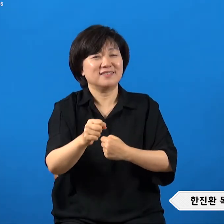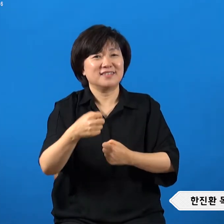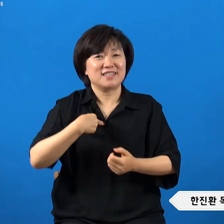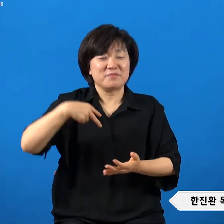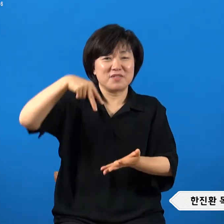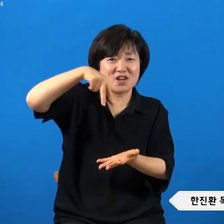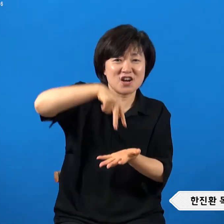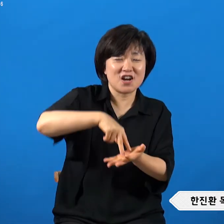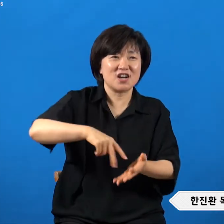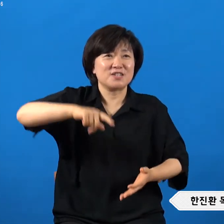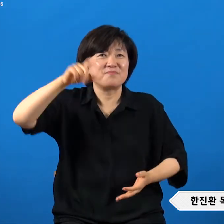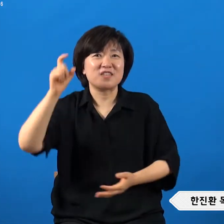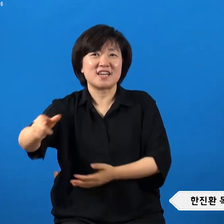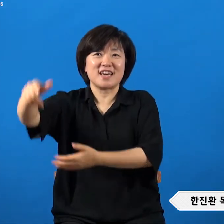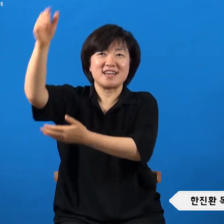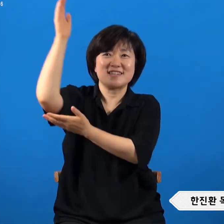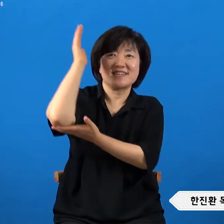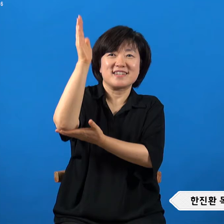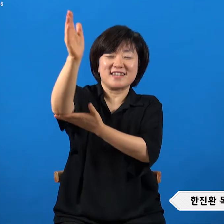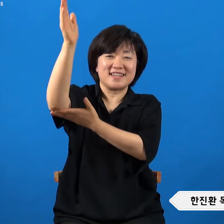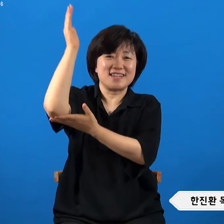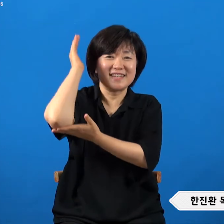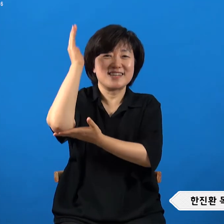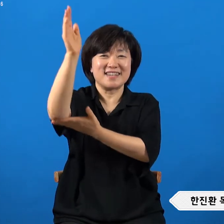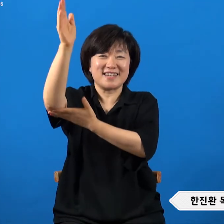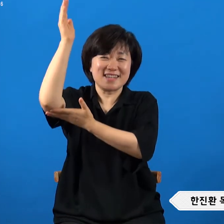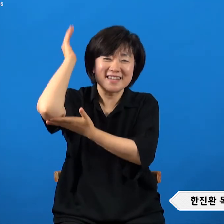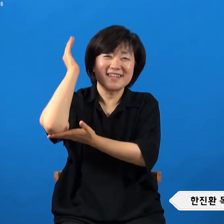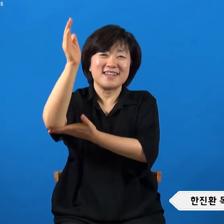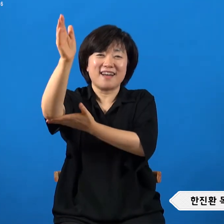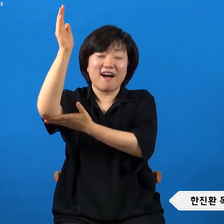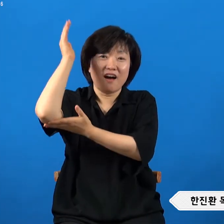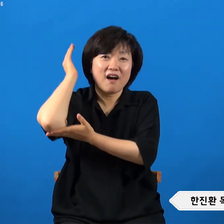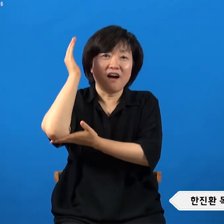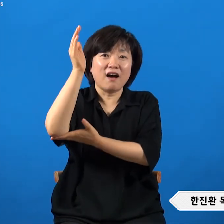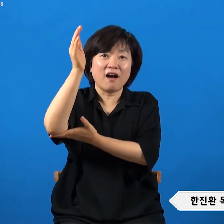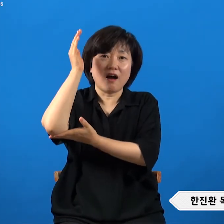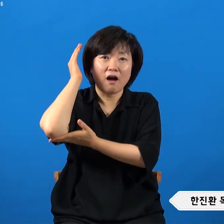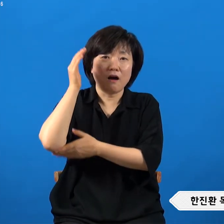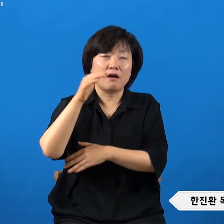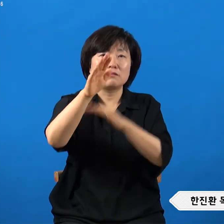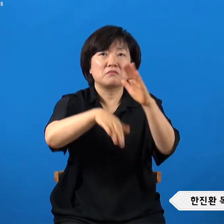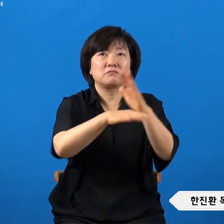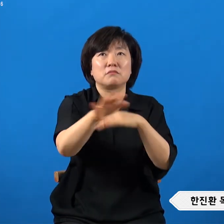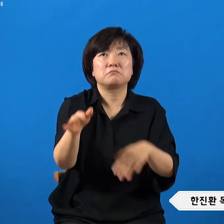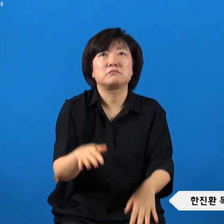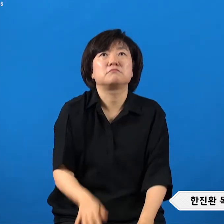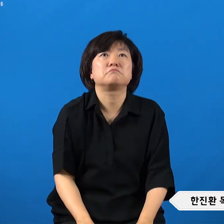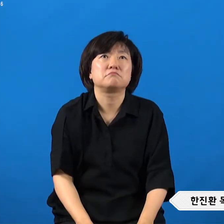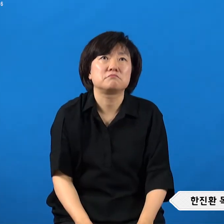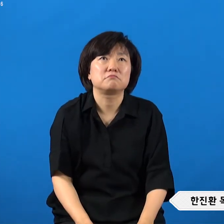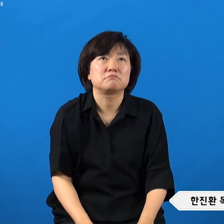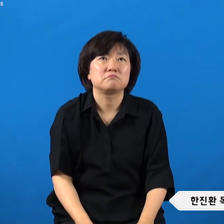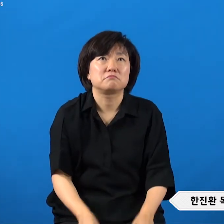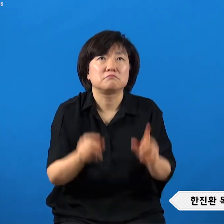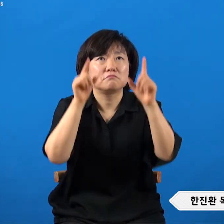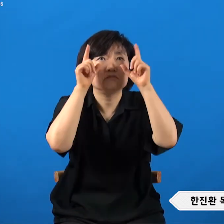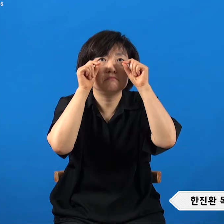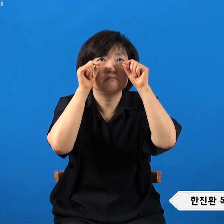그래서 서서 이제 힘차게 외칩니다. 웬걸 교인들이 눈만 껌뻑껌뻑하고